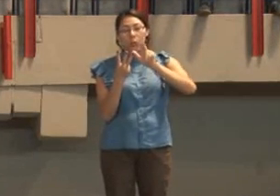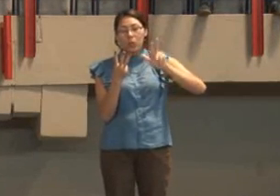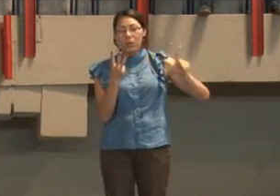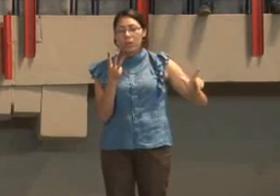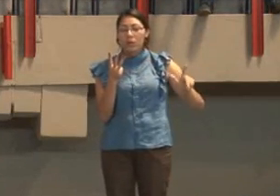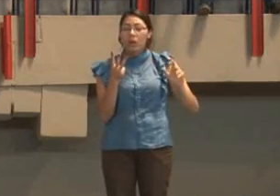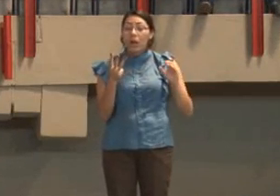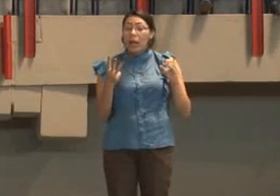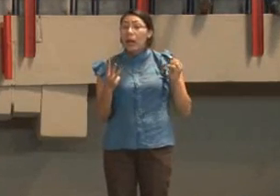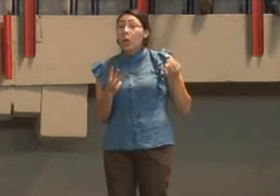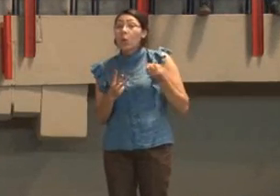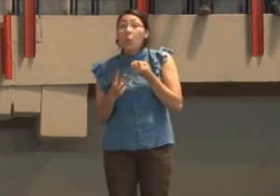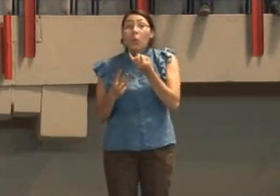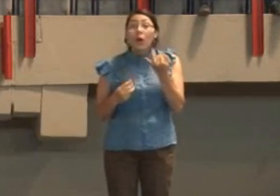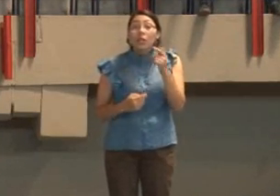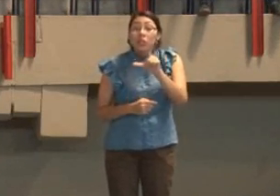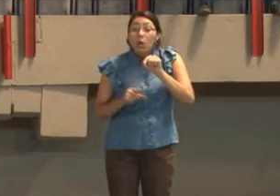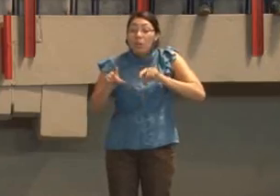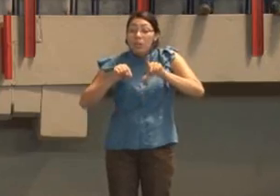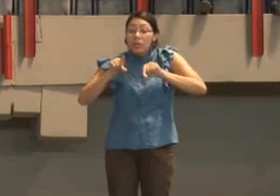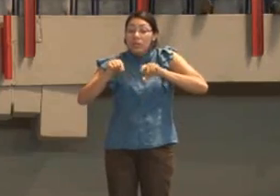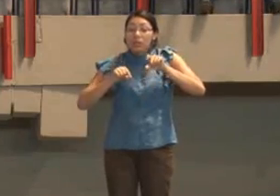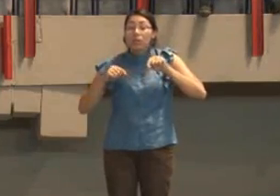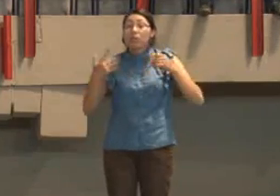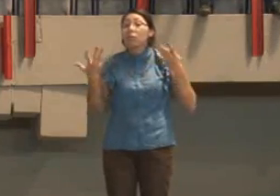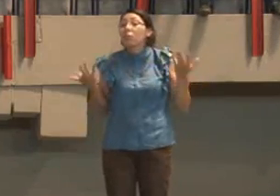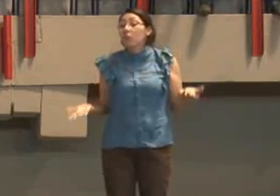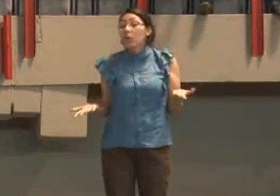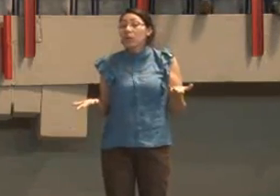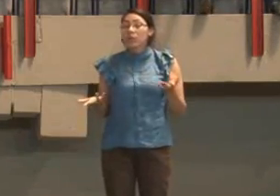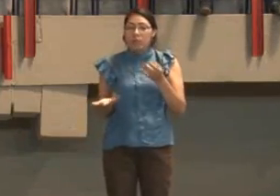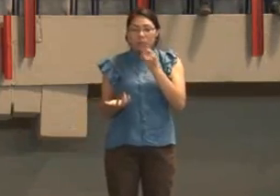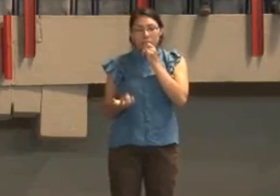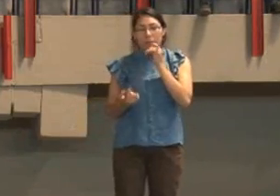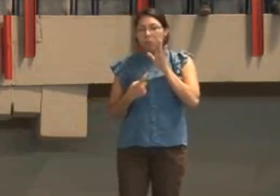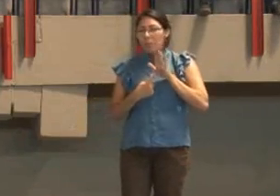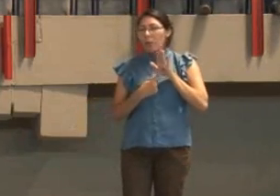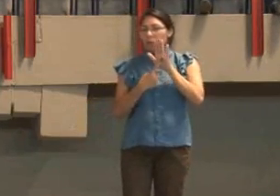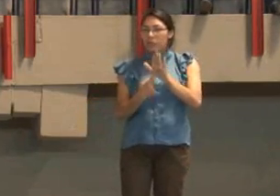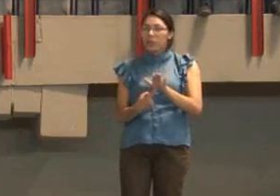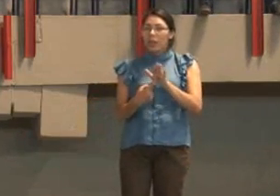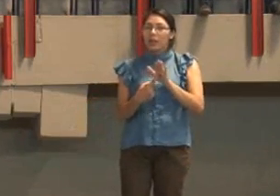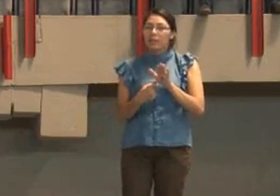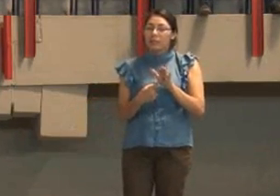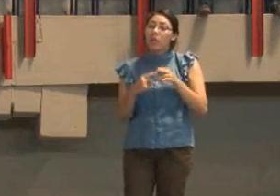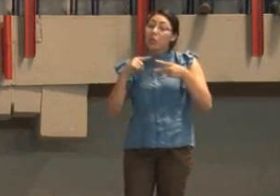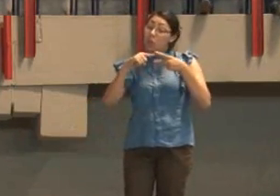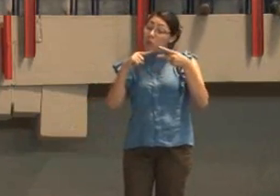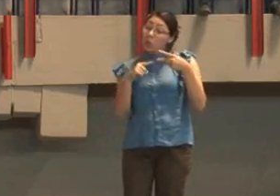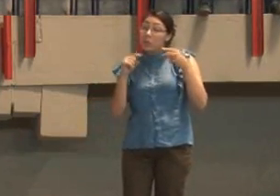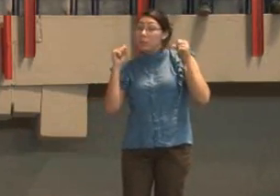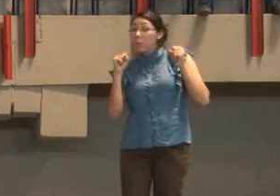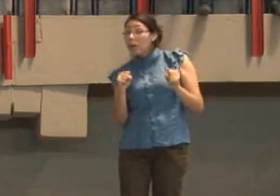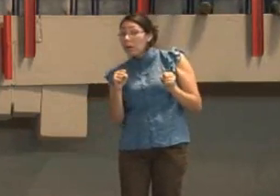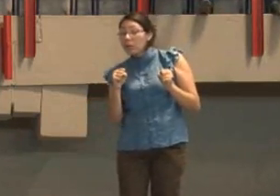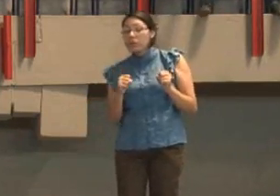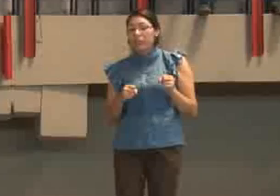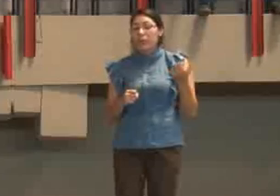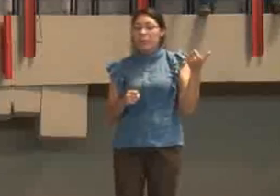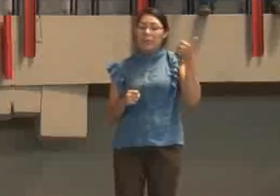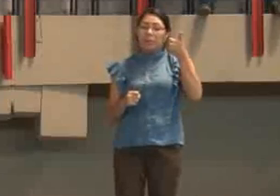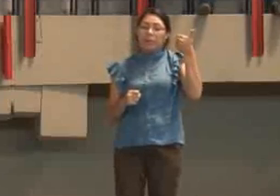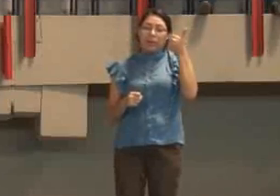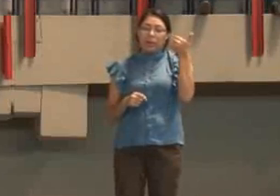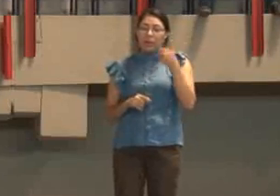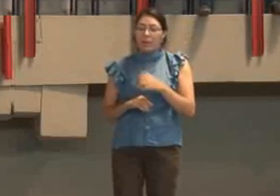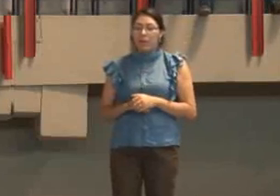Como é que a gente pode encontrar esse resultado? Eu vou mostrar para vocês 2 formas da gente encontrar esse resultado. A primeira seria o que a gente chama